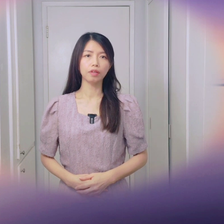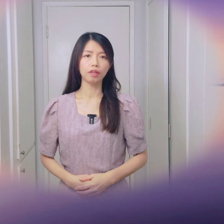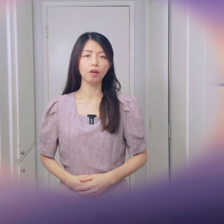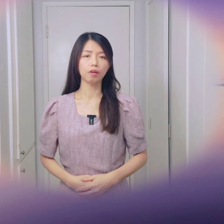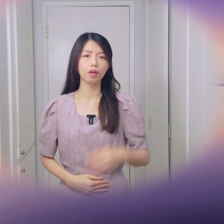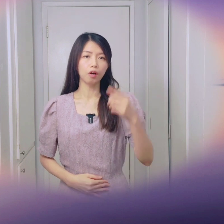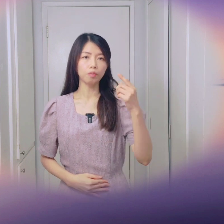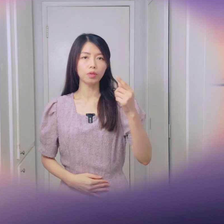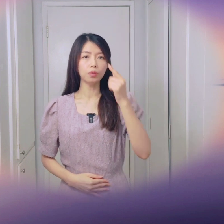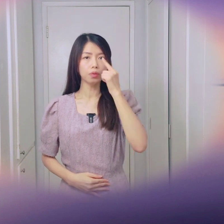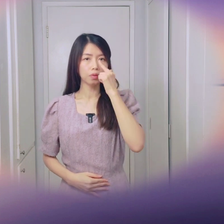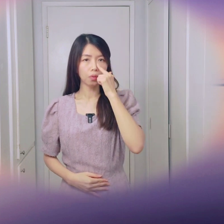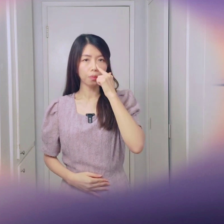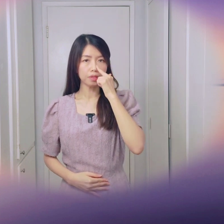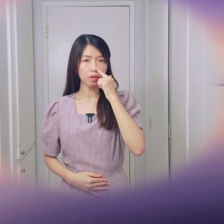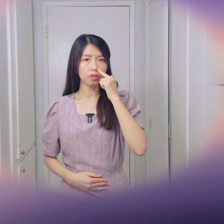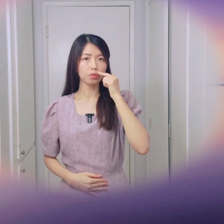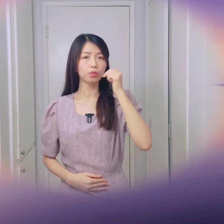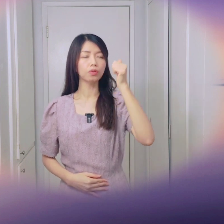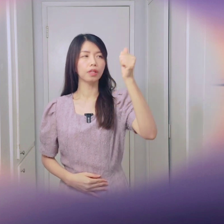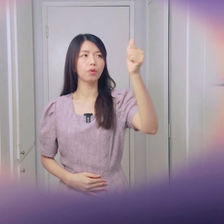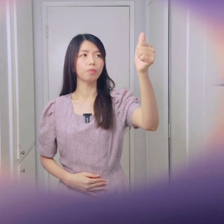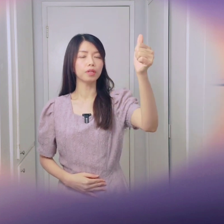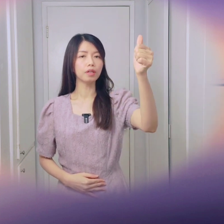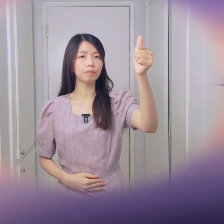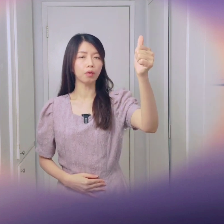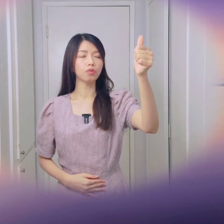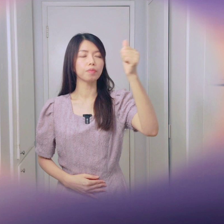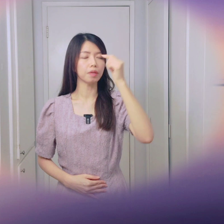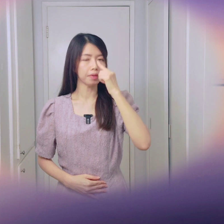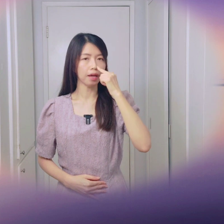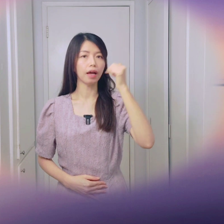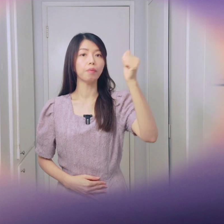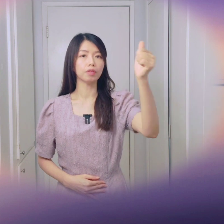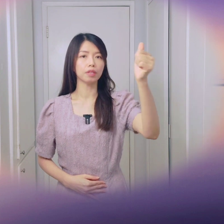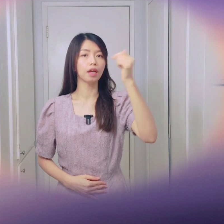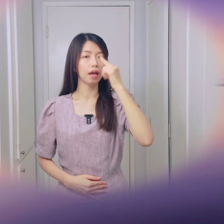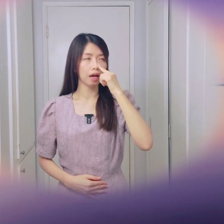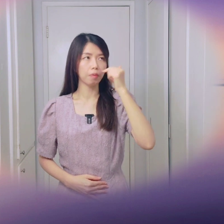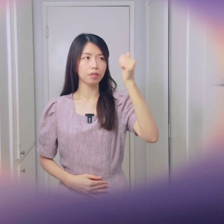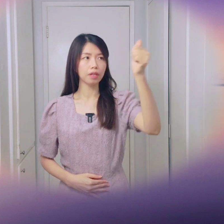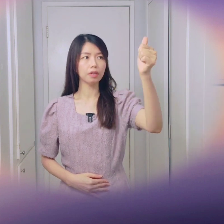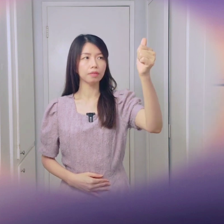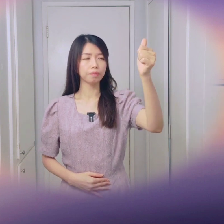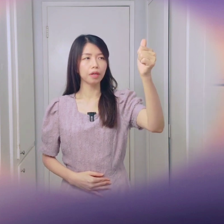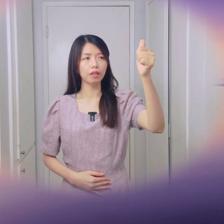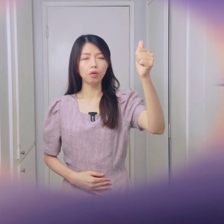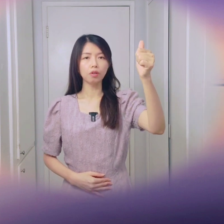뜻의 수어는요, 검지로 코 옆에 스쳐주시고 그대로 엄지를 바꿔주시면 됩니다. 아버지.